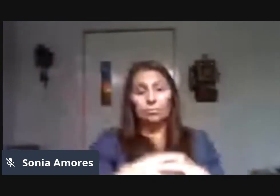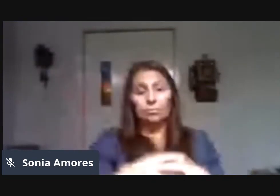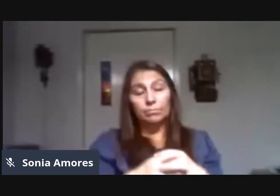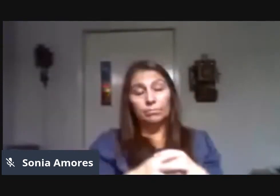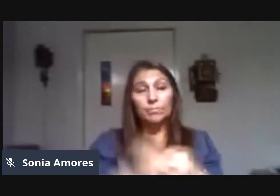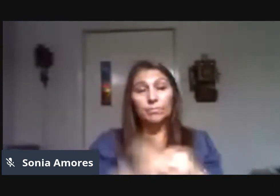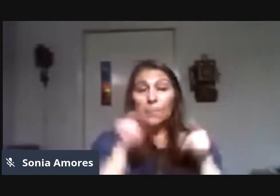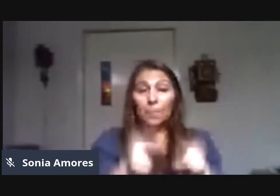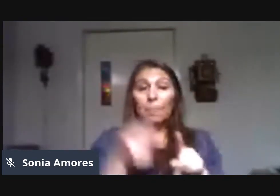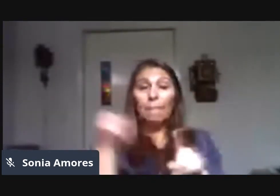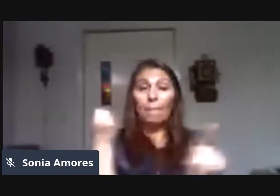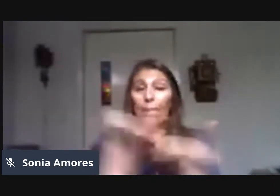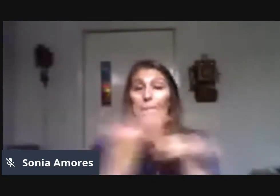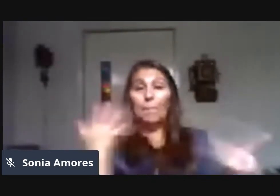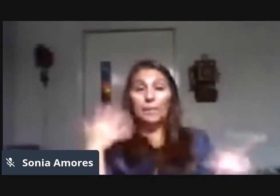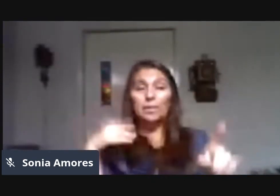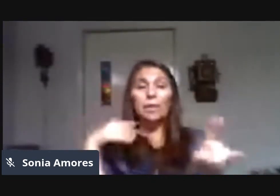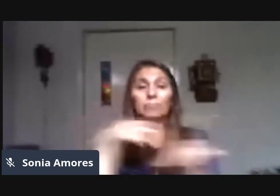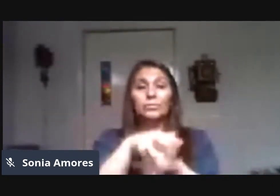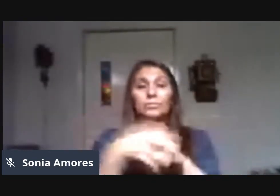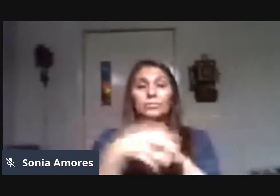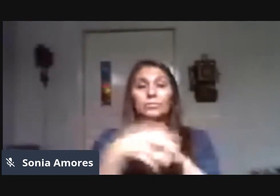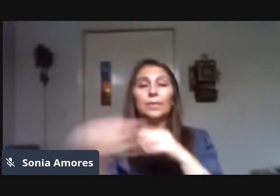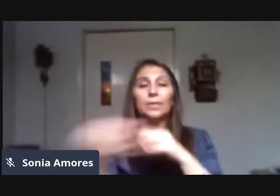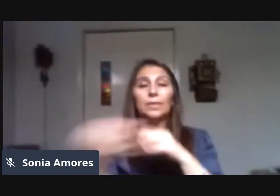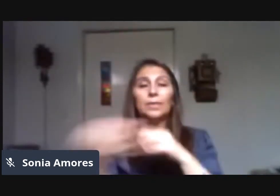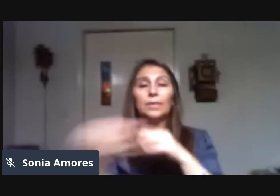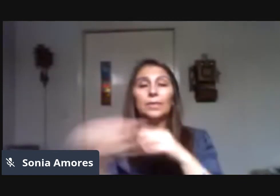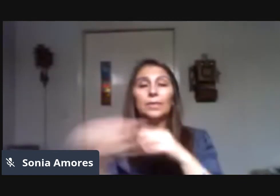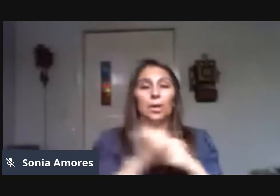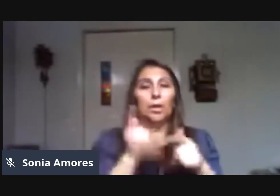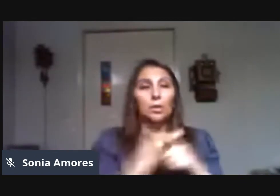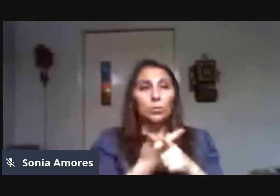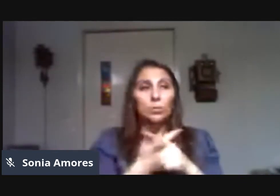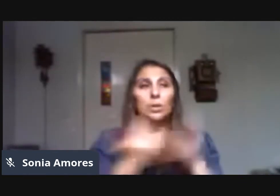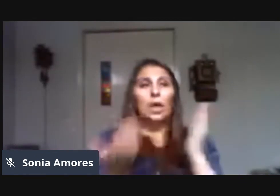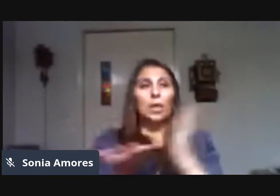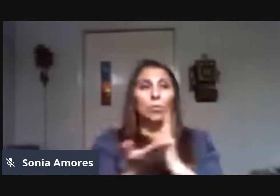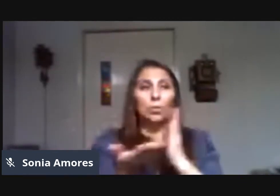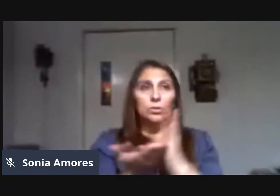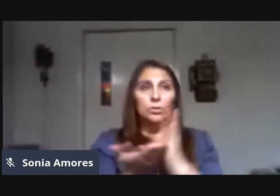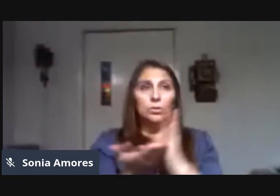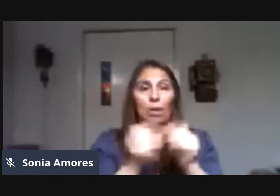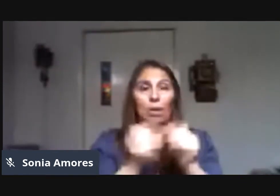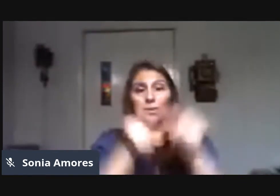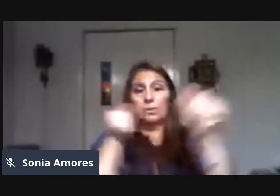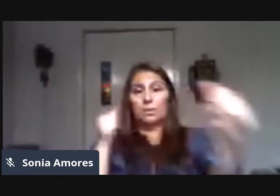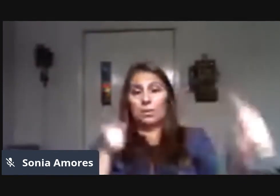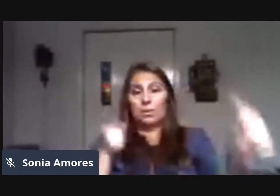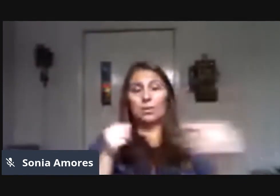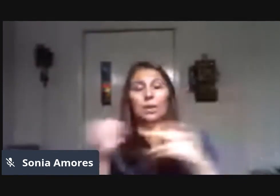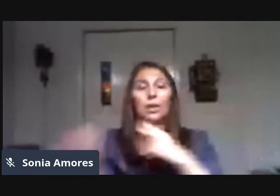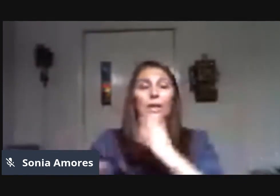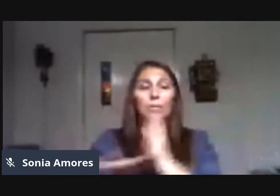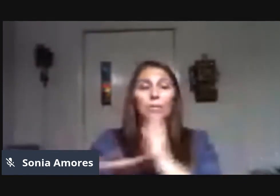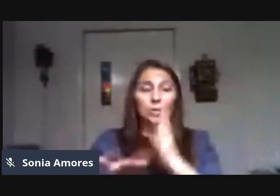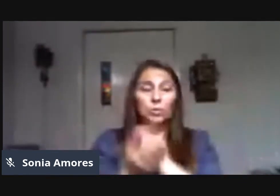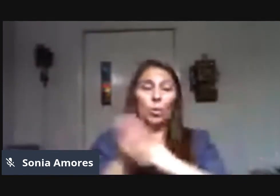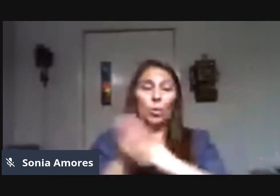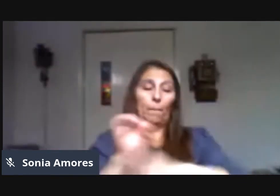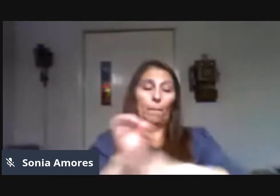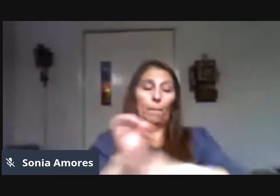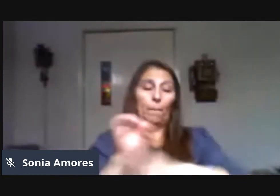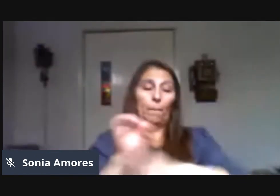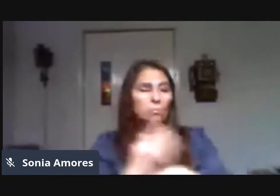impactante, porque la educación virtual a distancia va a permear la propuesta de encuentro, de diálogo, de vínculo,